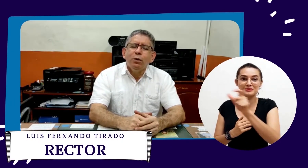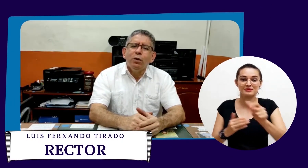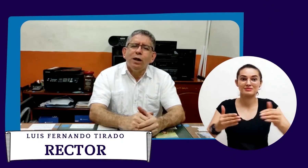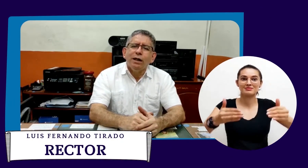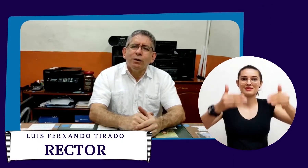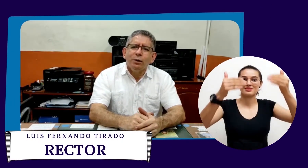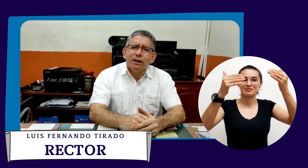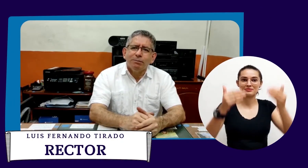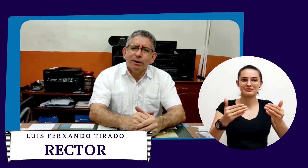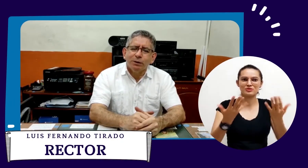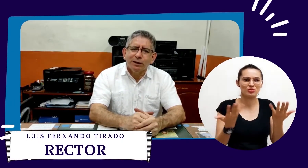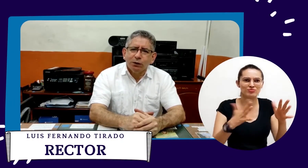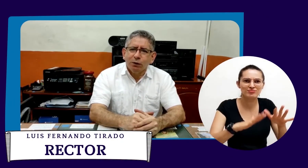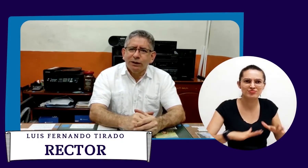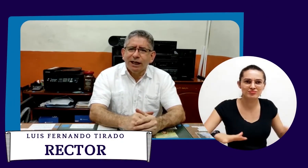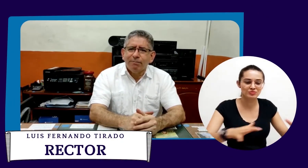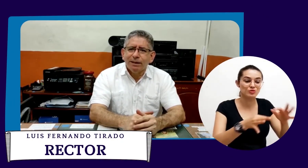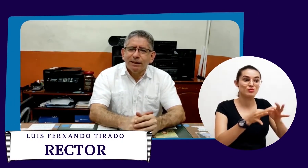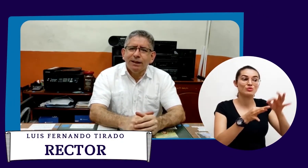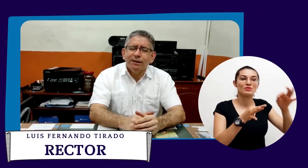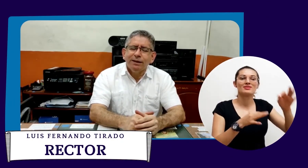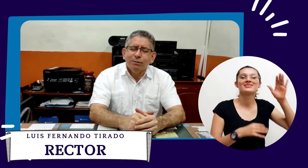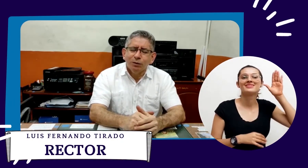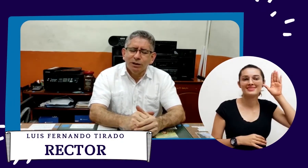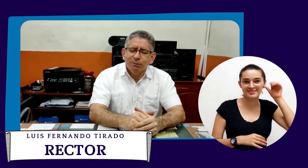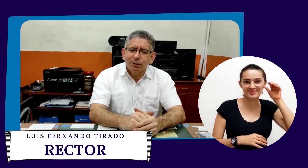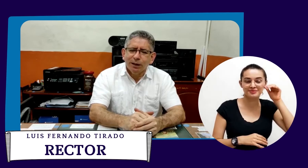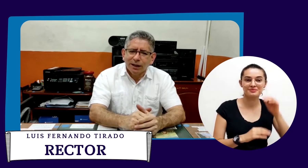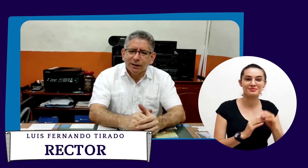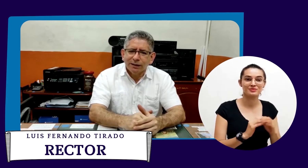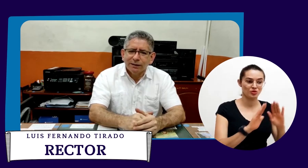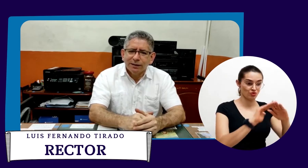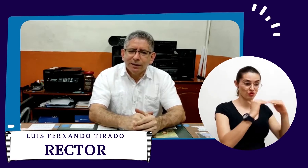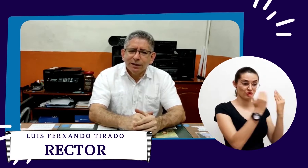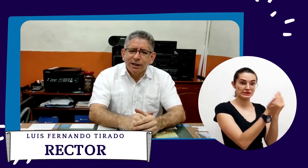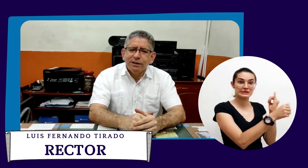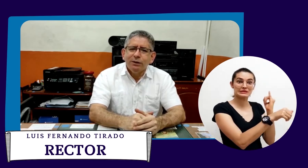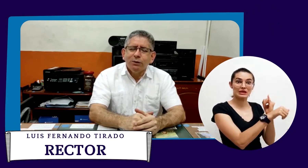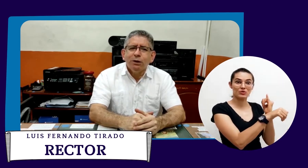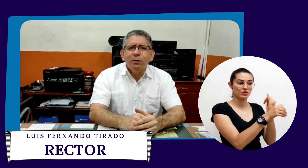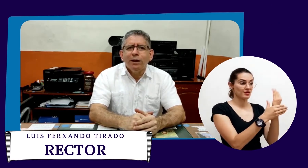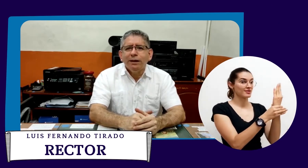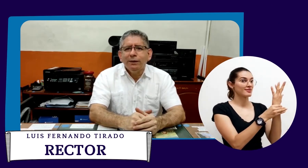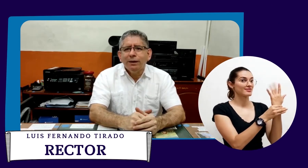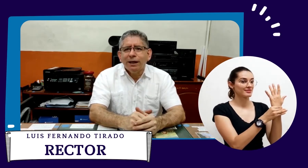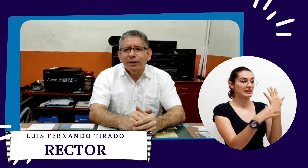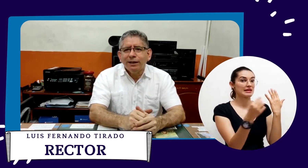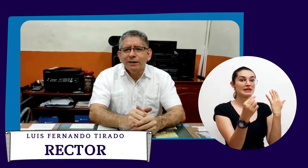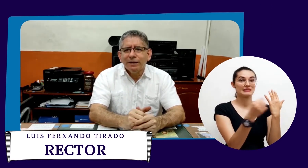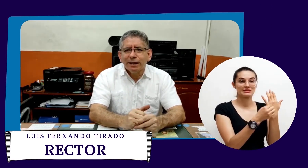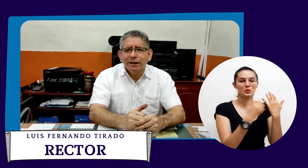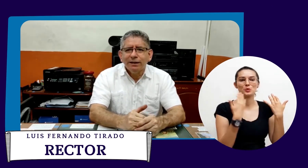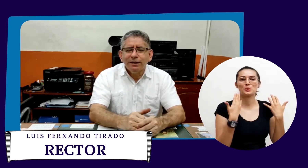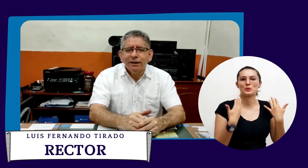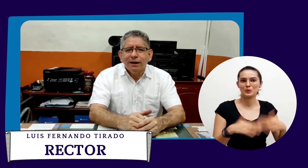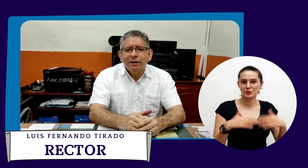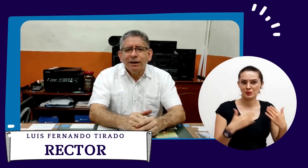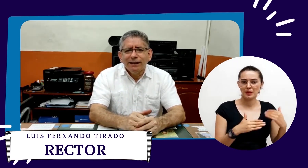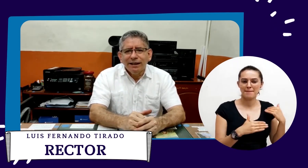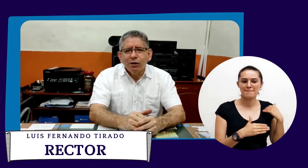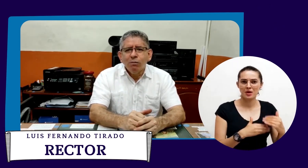Un saludo a todas las personas con discapacidad del municipio de Caldas. La institución educativa Gabriel